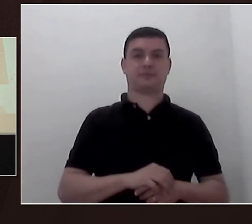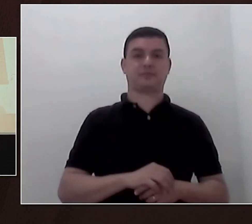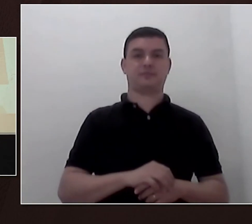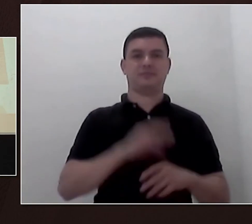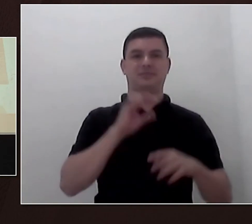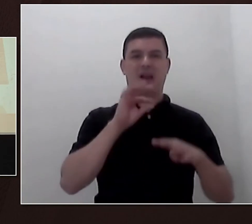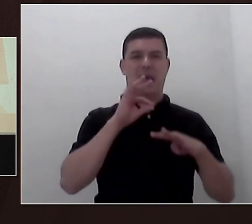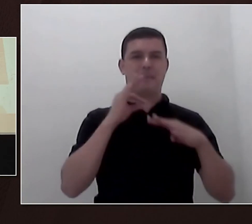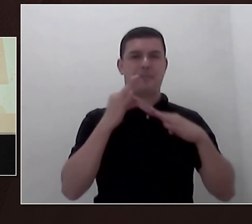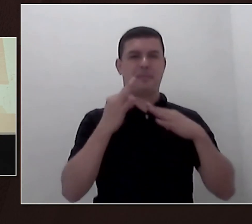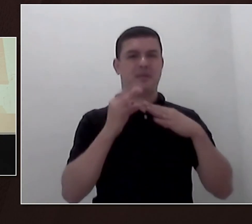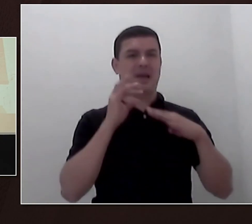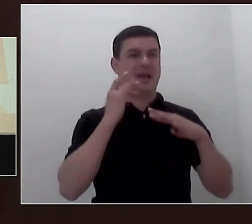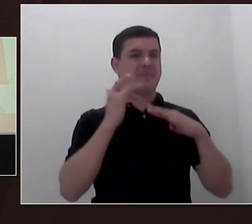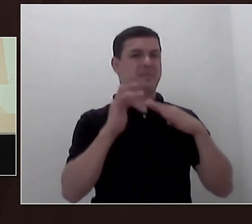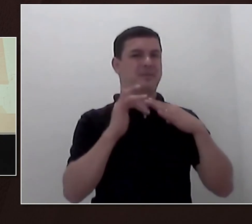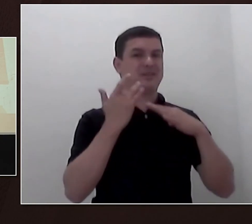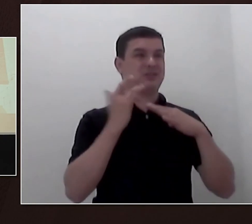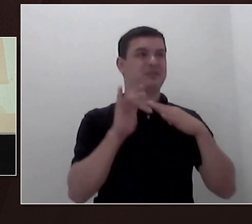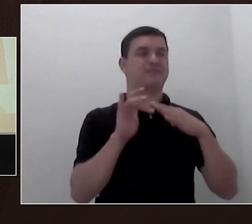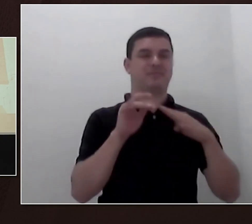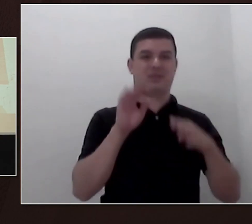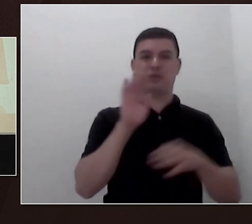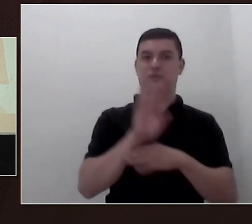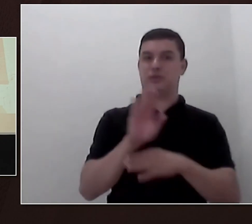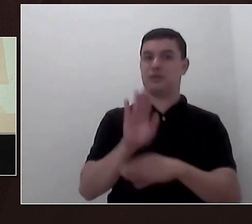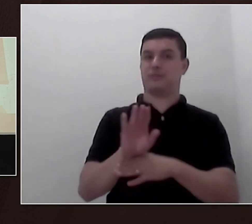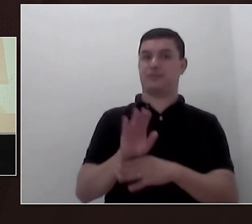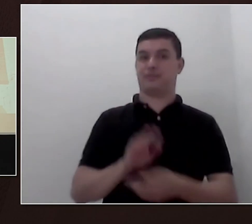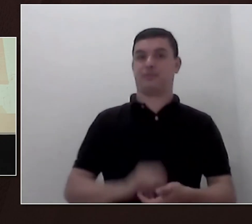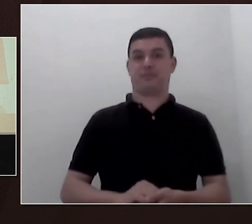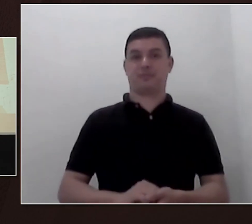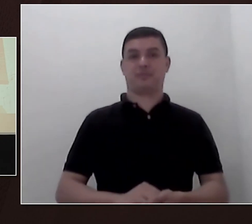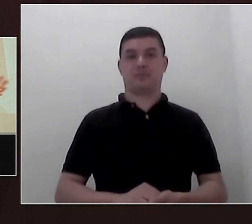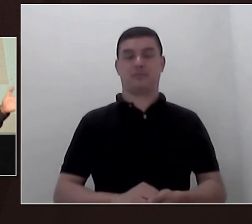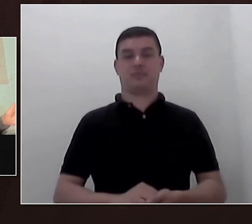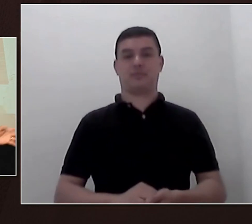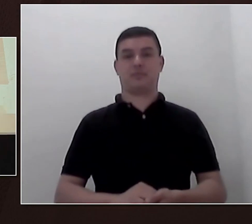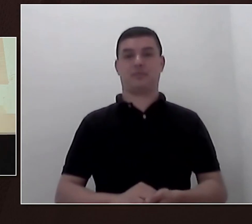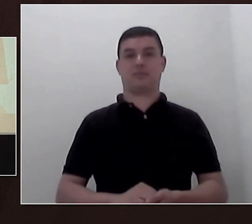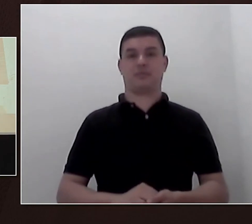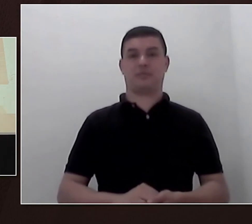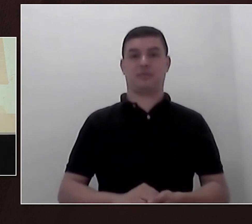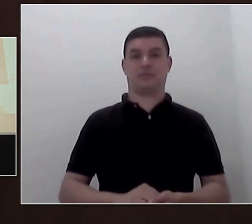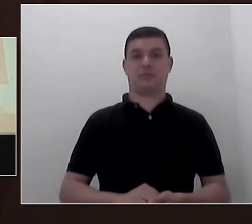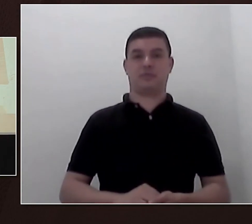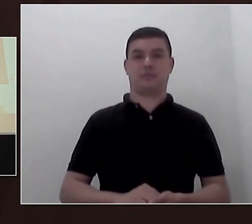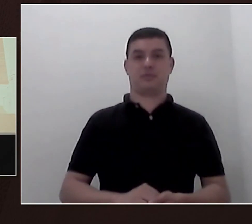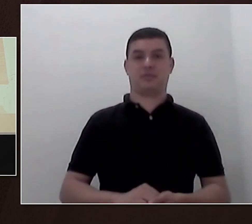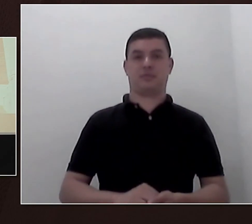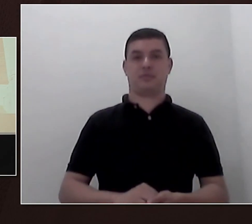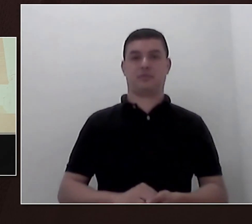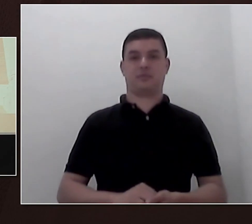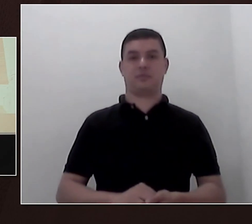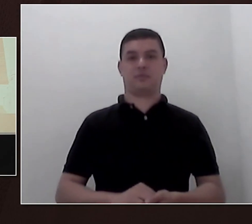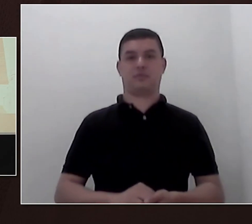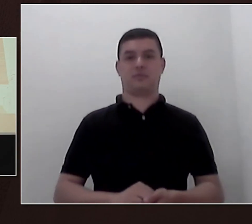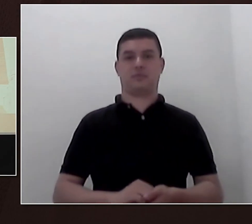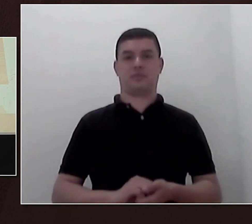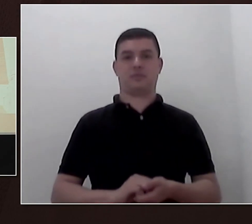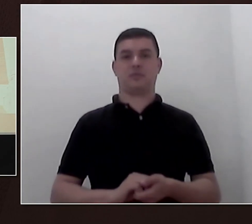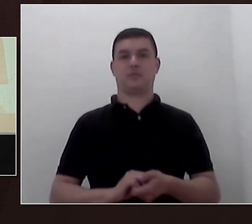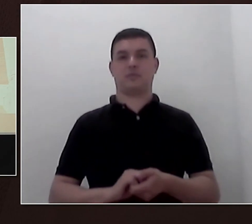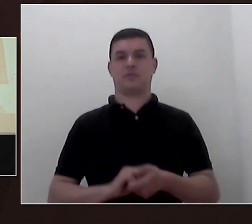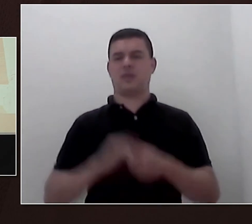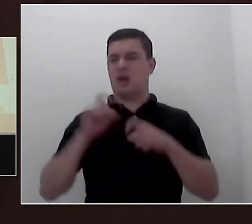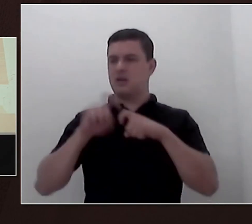pensamento, tal. Irmãos, tudo isso, dali a pouco, irmãos, a pedofilia vai ser uma coisa legal, não é